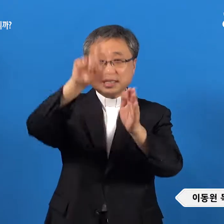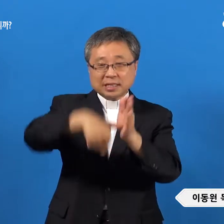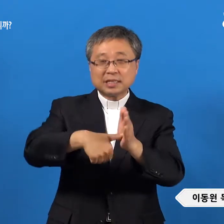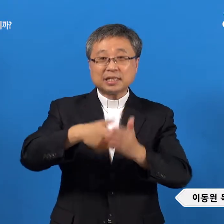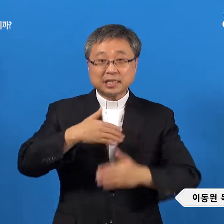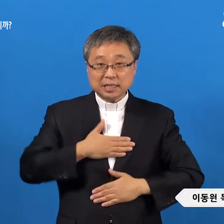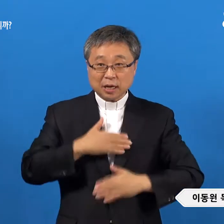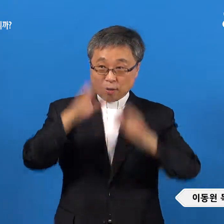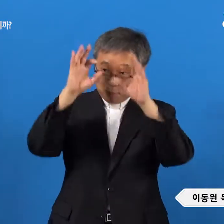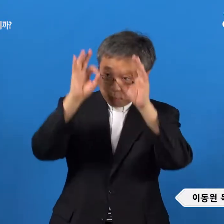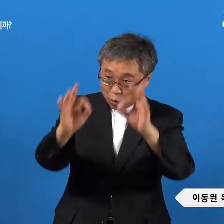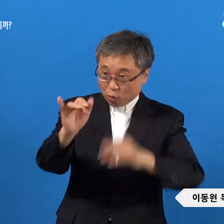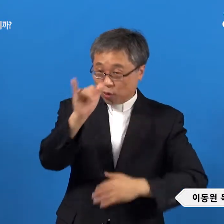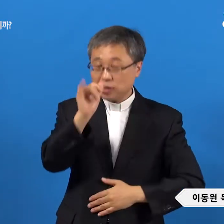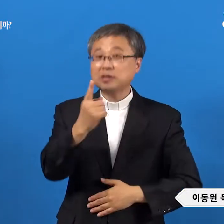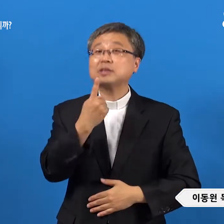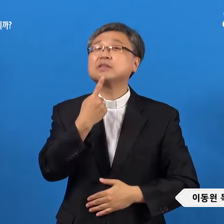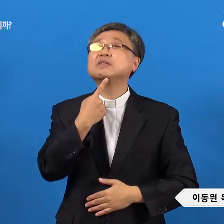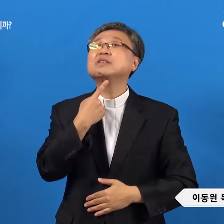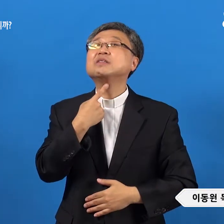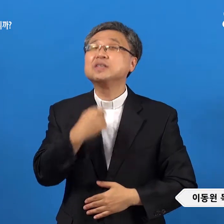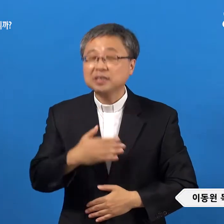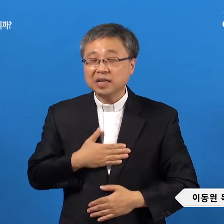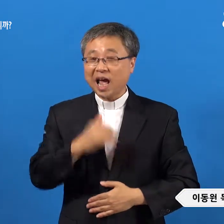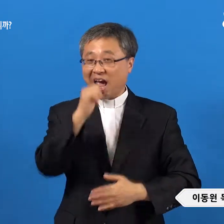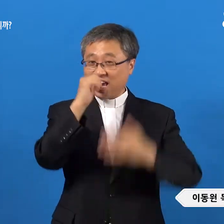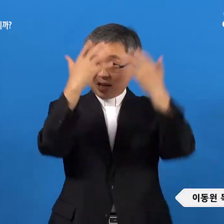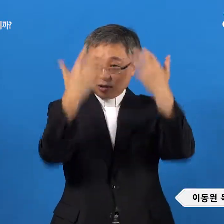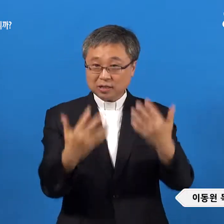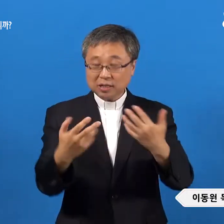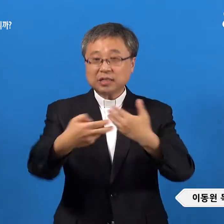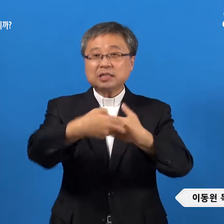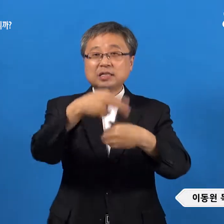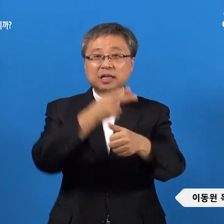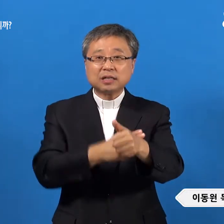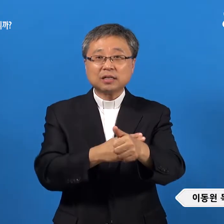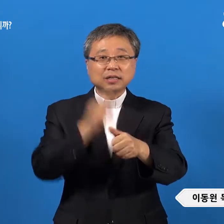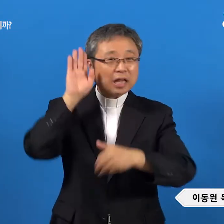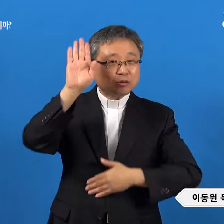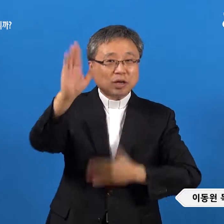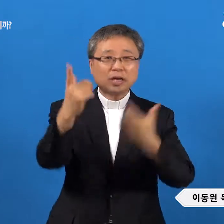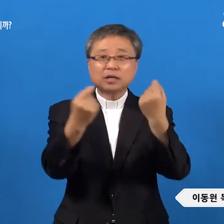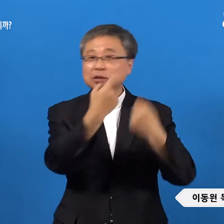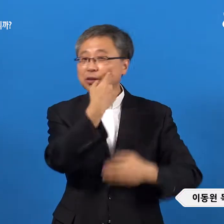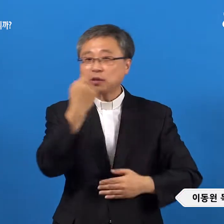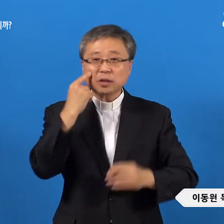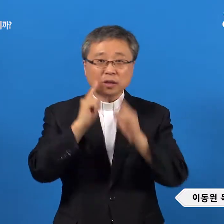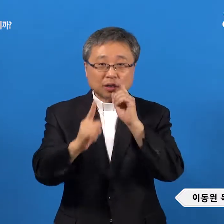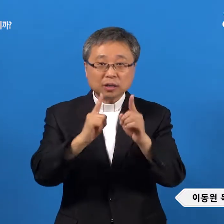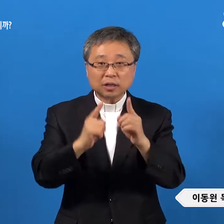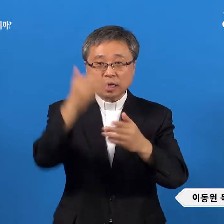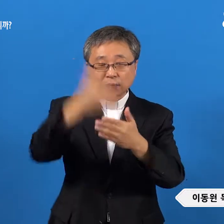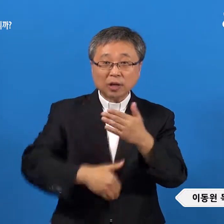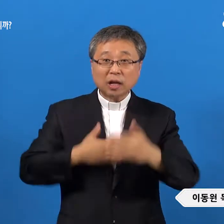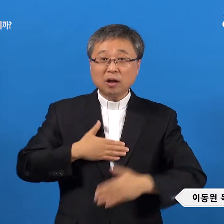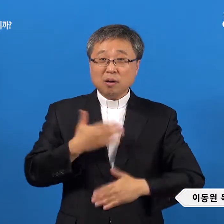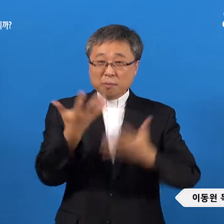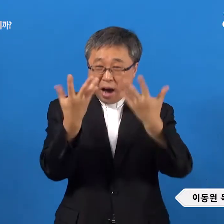입회하고 있었던 그 수용소에 딱 터는 나중에 이런 증언을 남깁니다. 나는 숱한 사람들의 죽음을